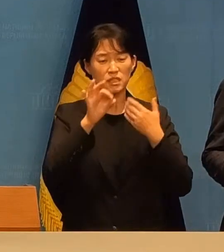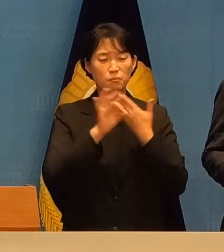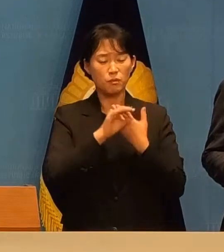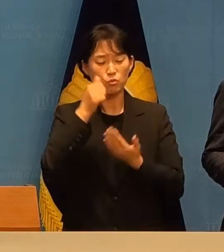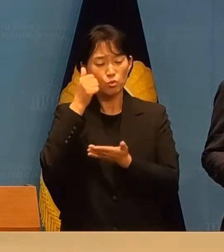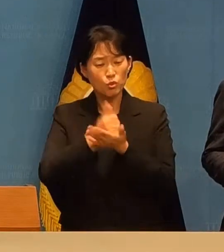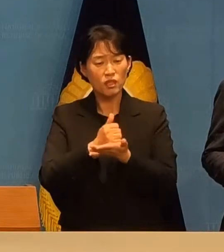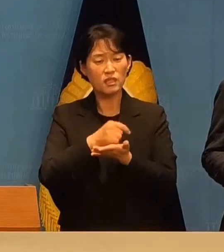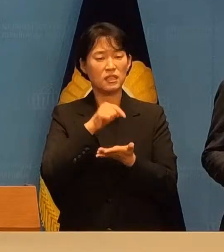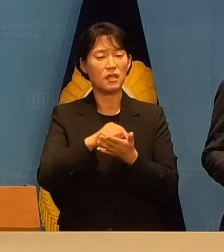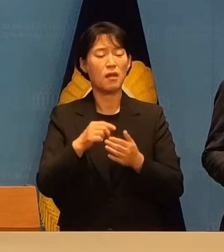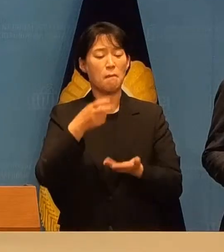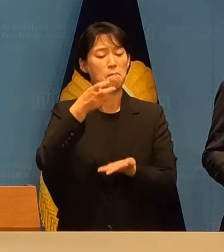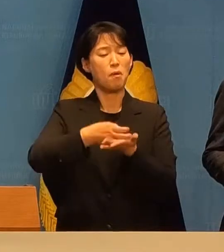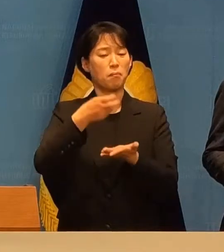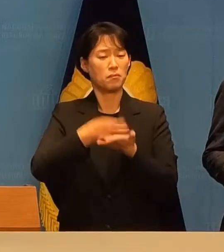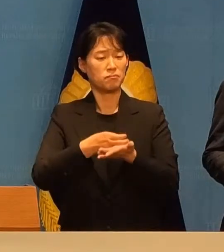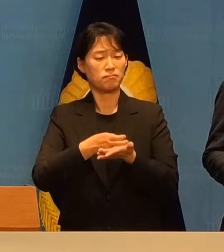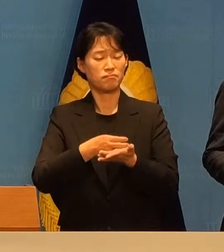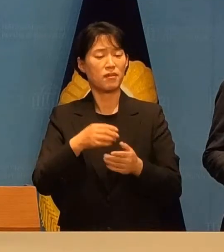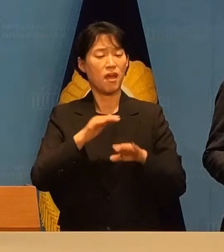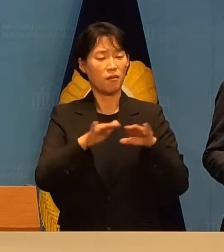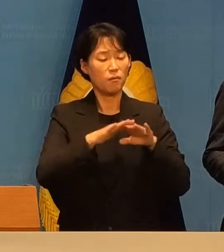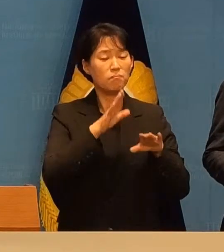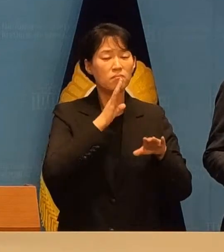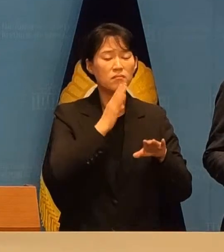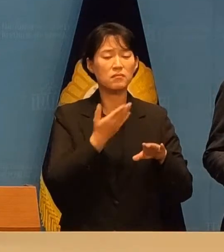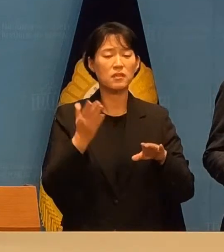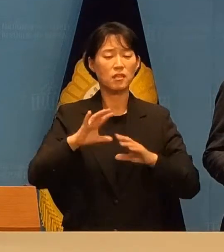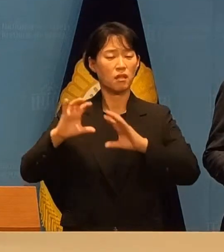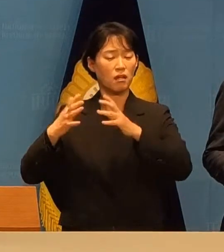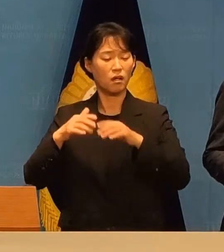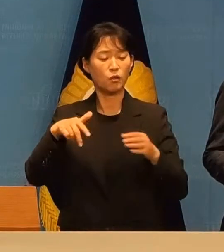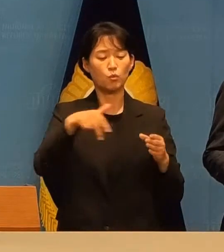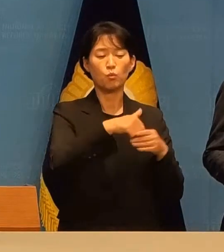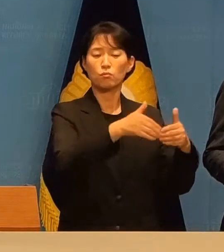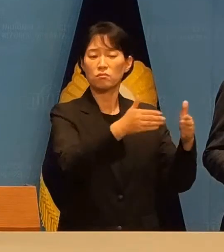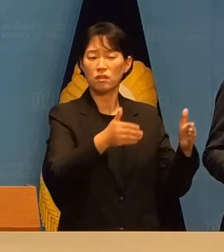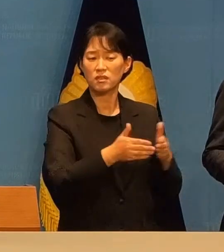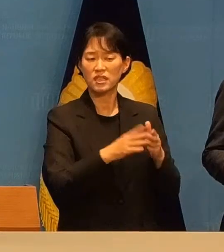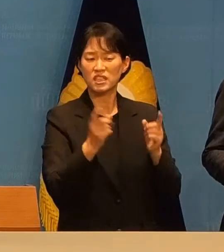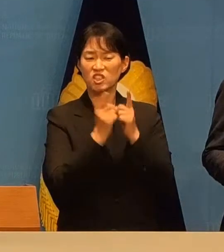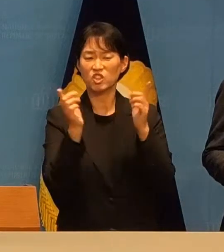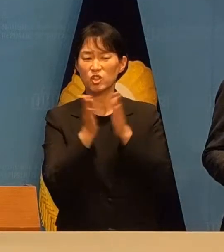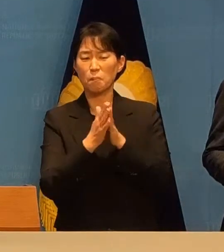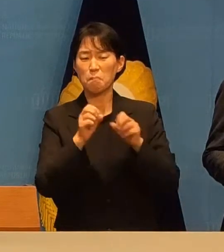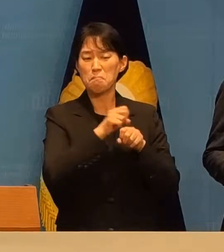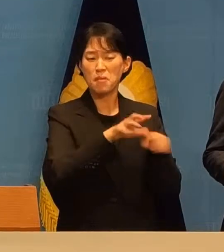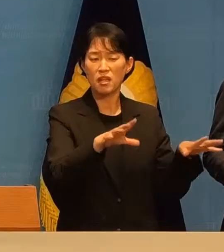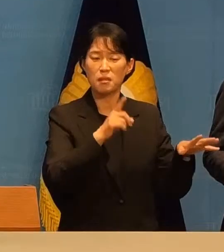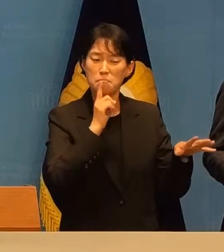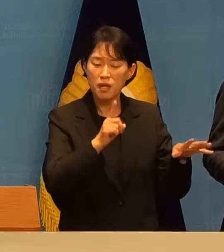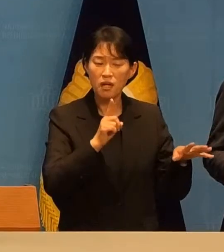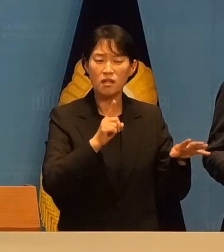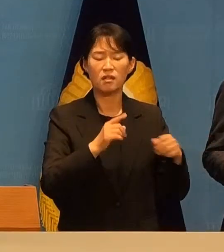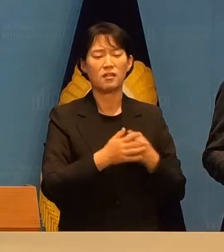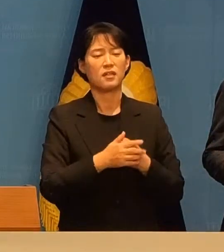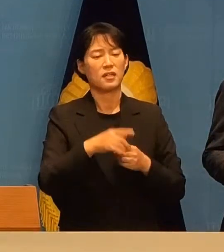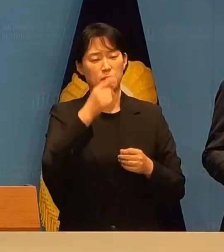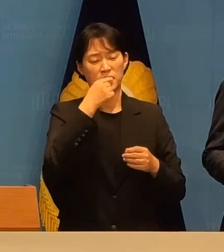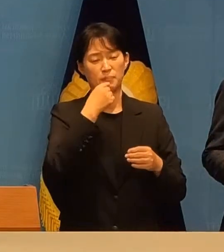범죄는 법적으로 엄정 처리해야 된다. 그러나 국가가 종교단체를 직접적으로 해산하는 방식은